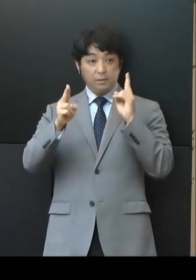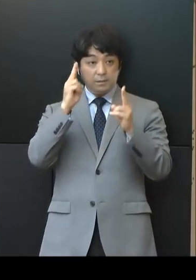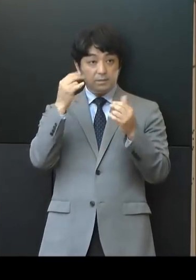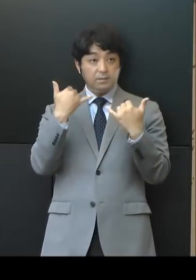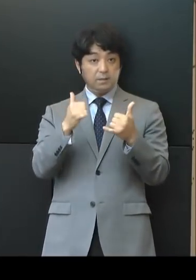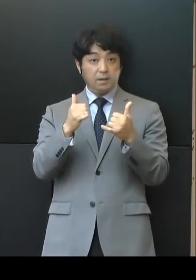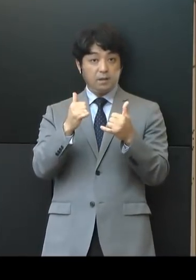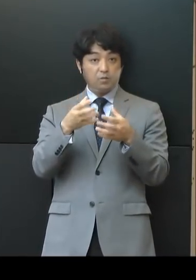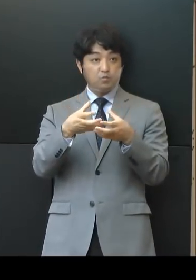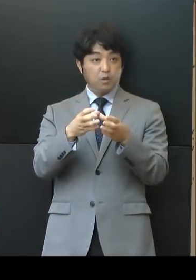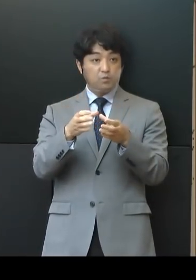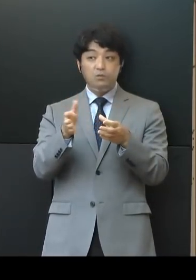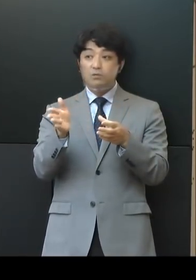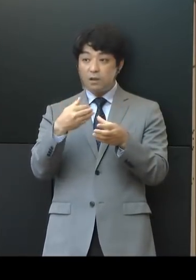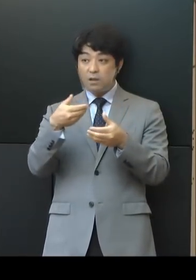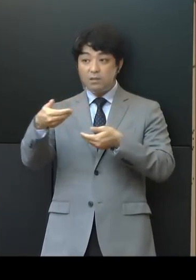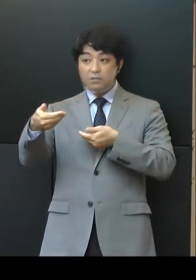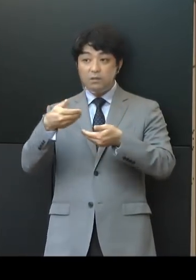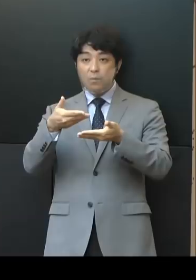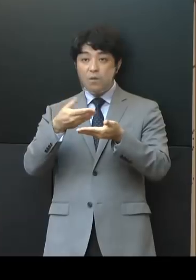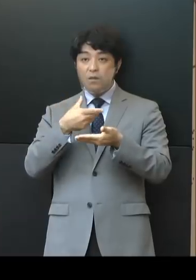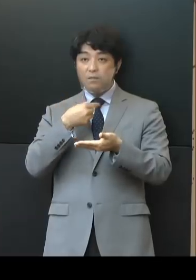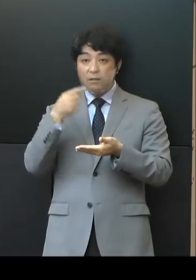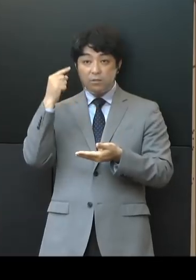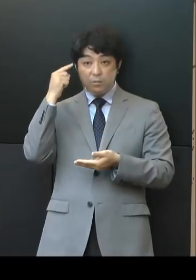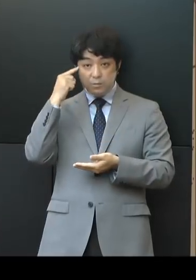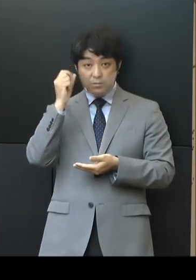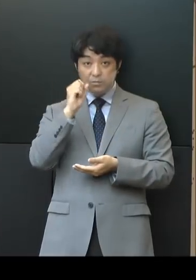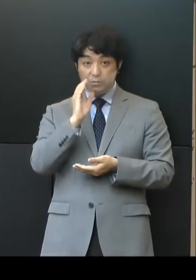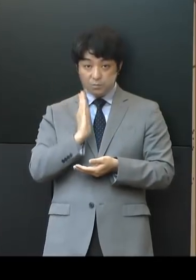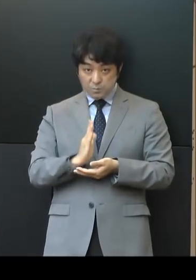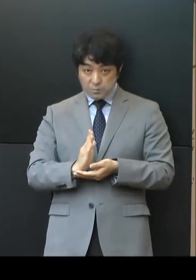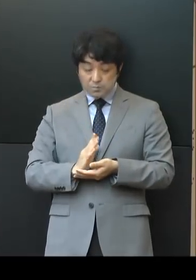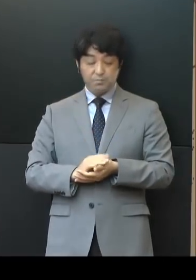ご質問をいただければなと思っています。